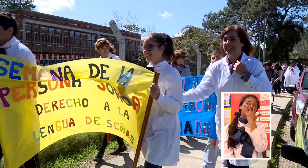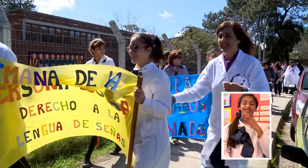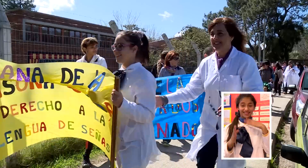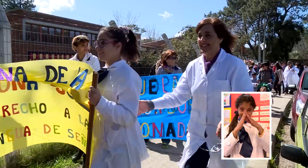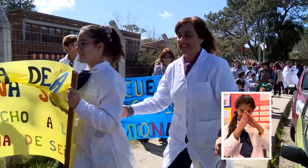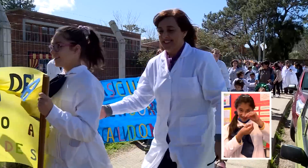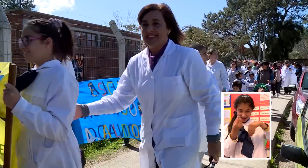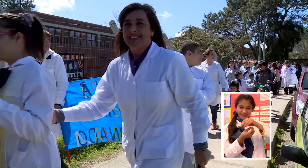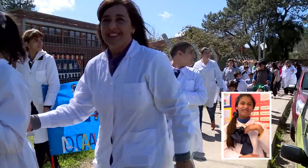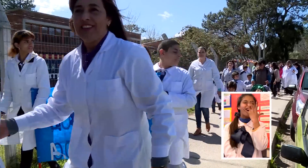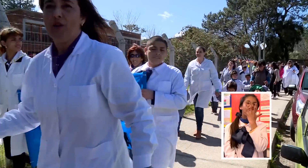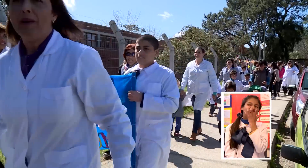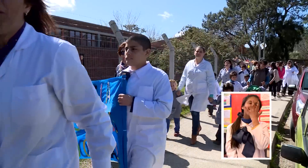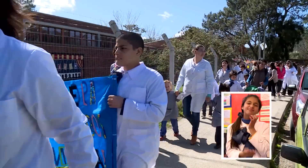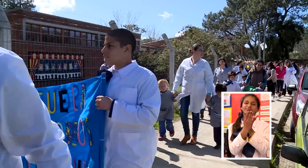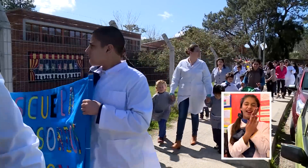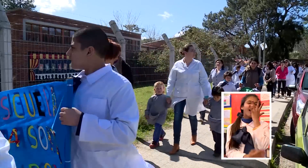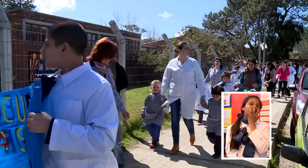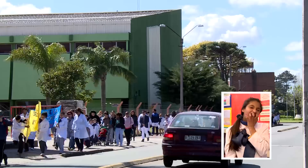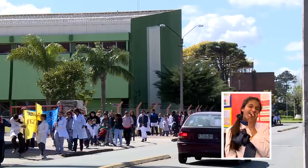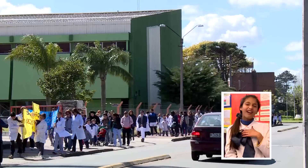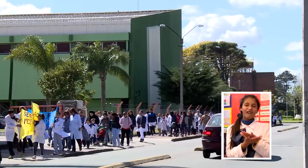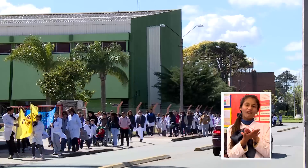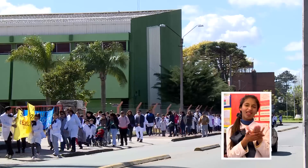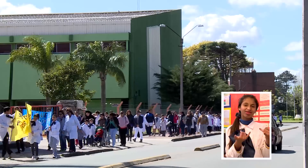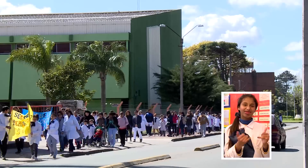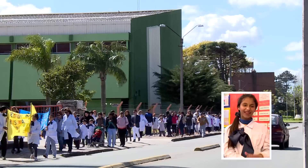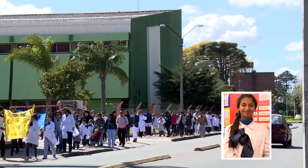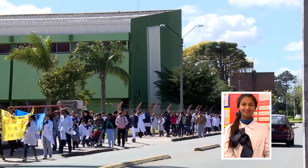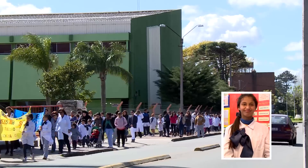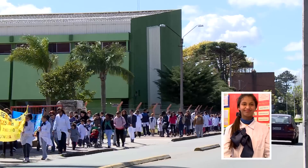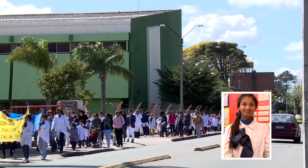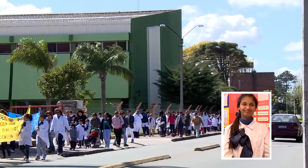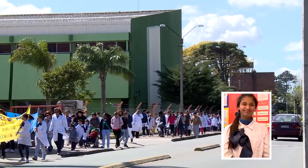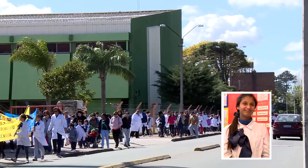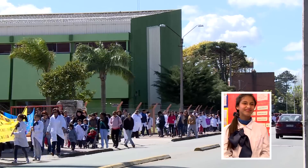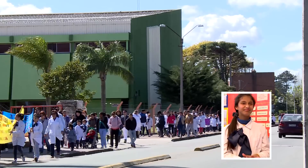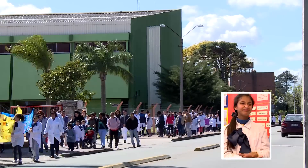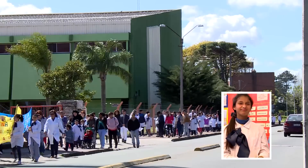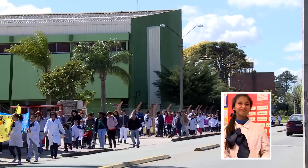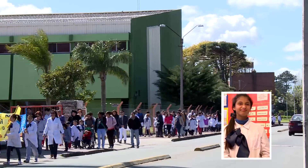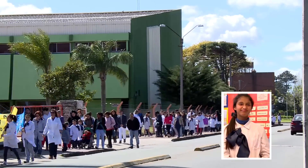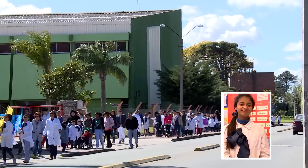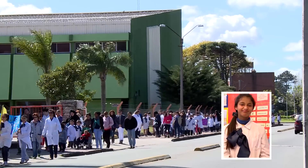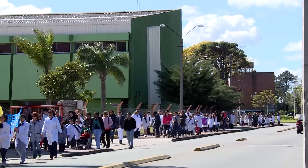En mi casa, mi familia, yo me aburro, siempre estoy aburrida, no me comunico.